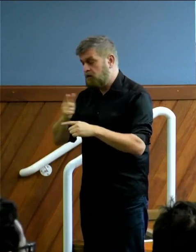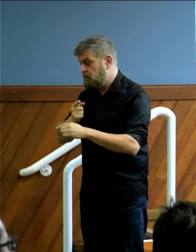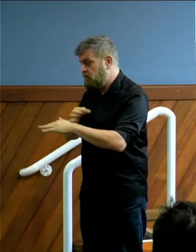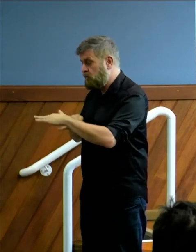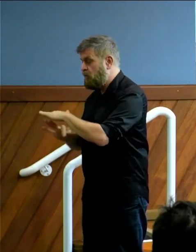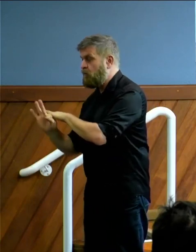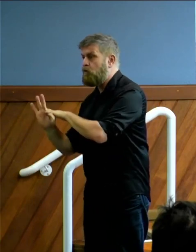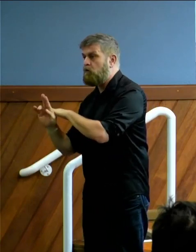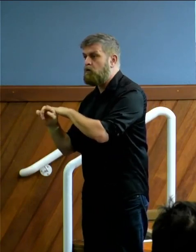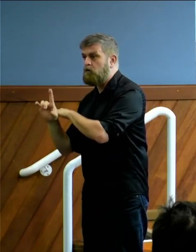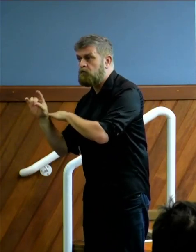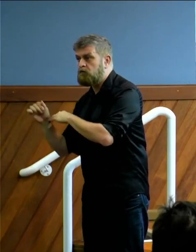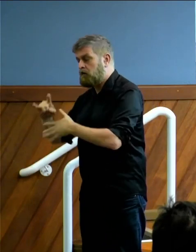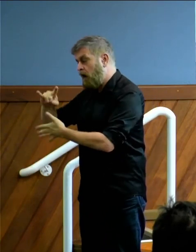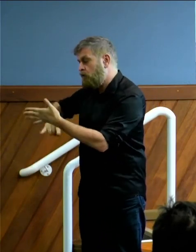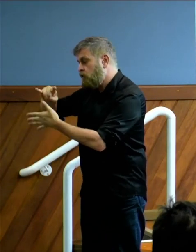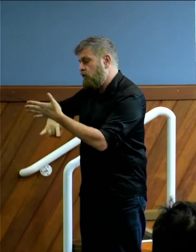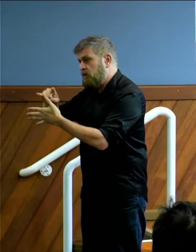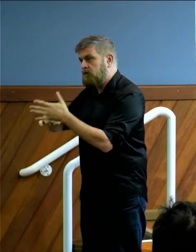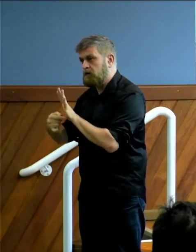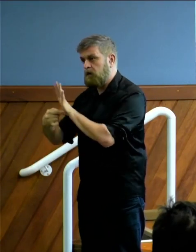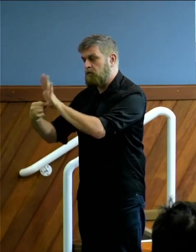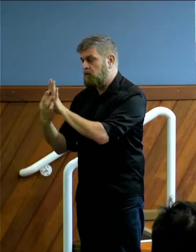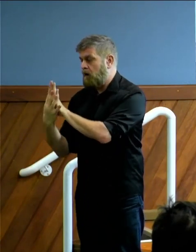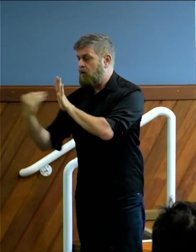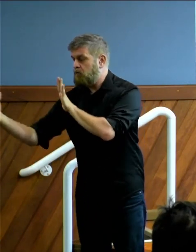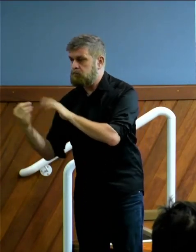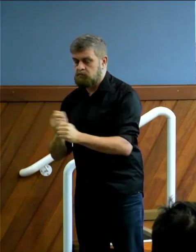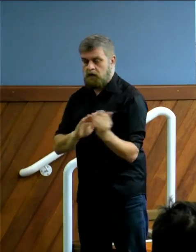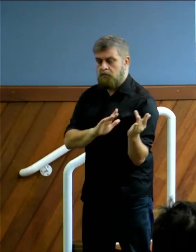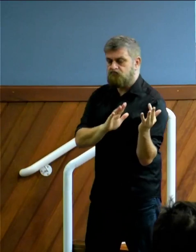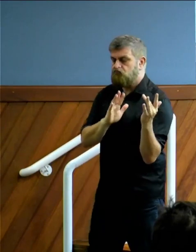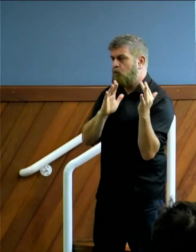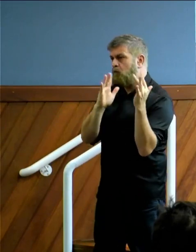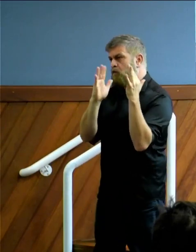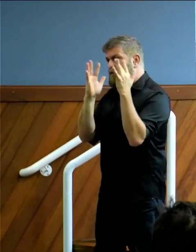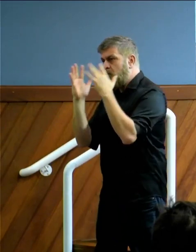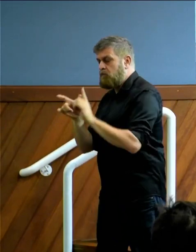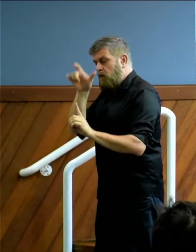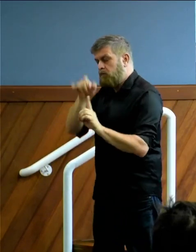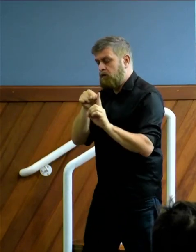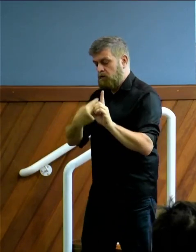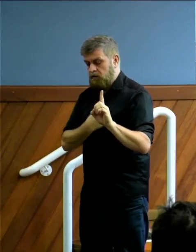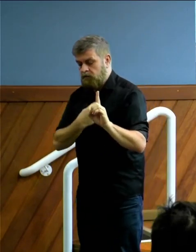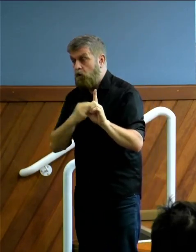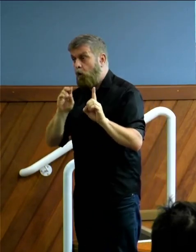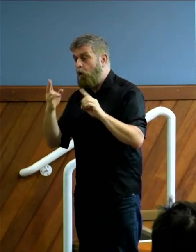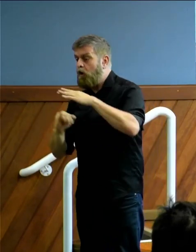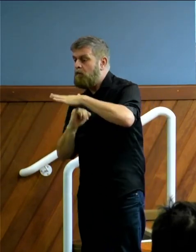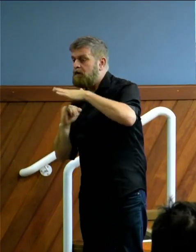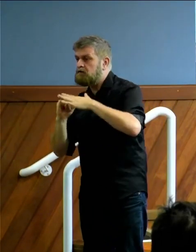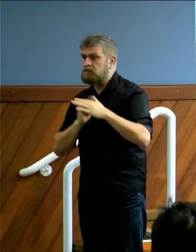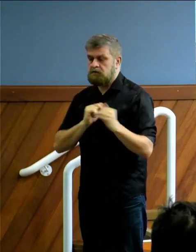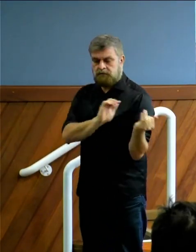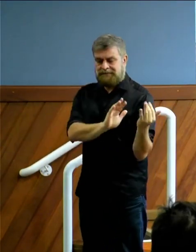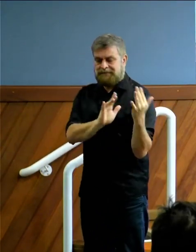gente tem que entender uma documentação que espelhe a trajetória completa daquele indivíduo ou daquela instituição ao longo